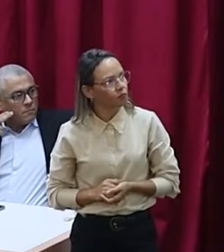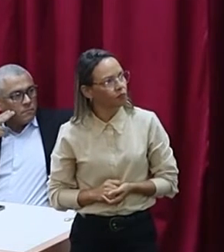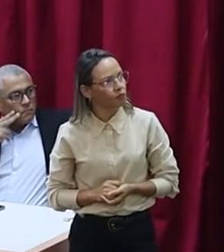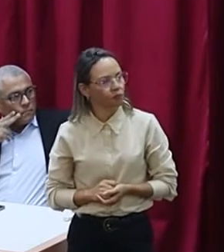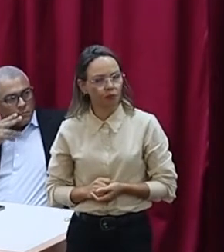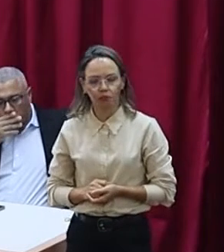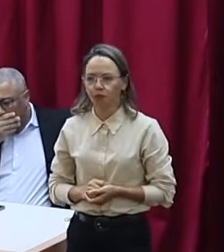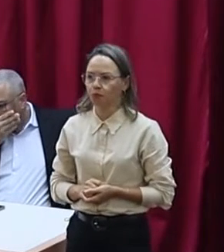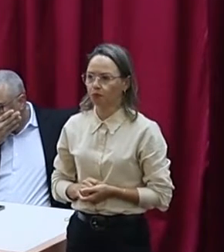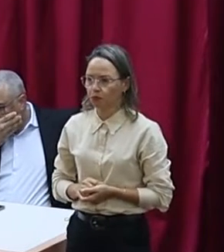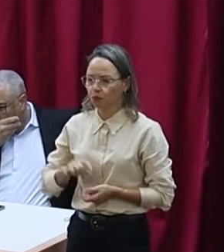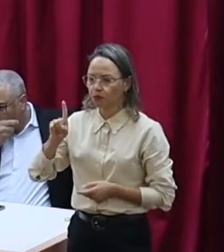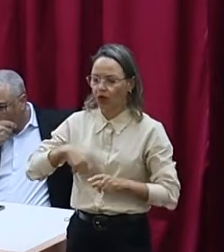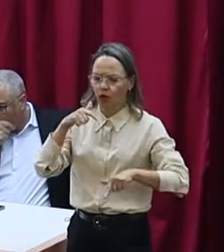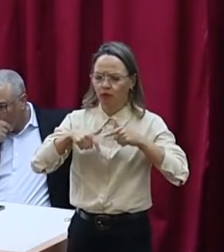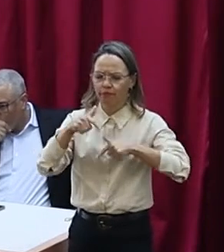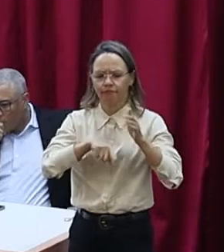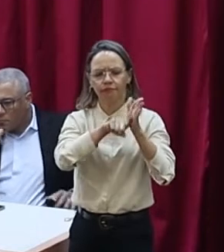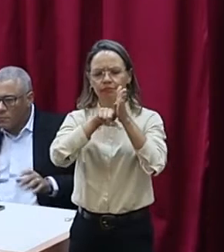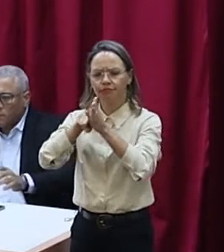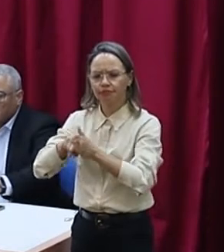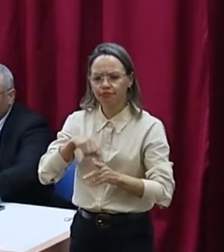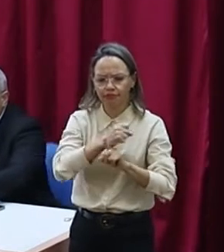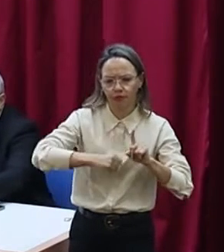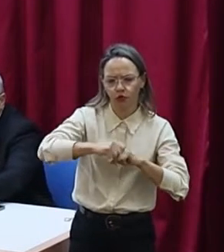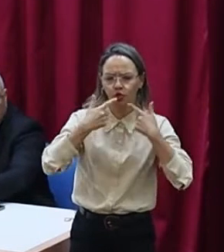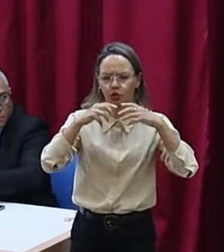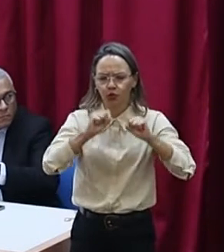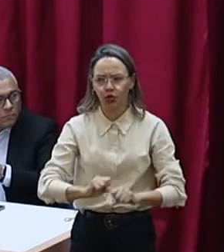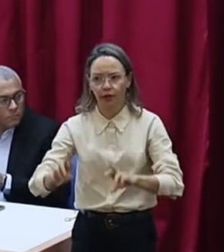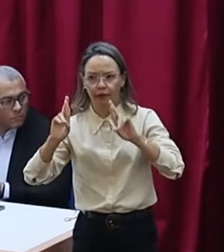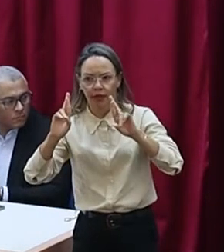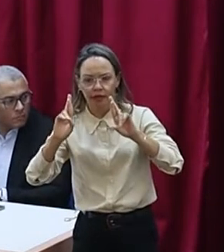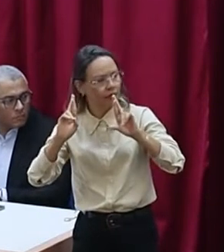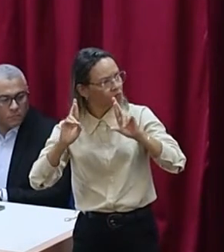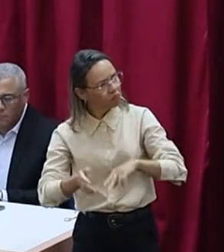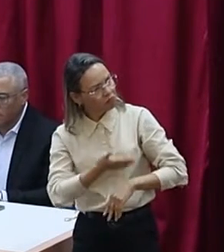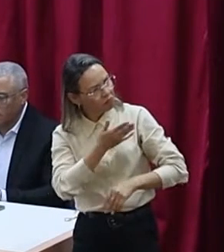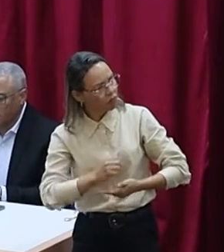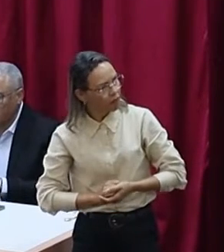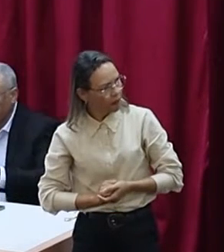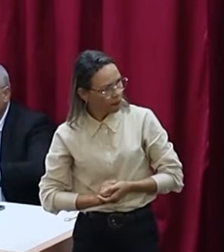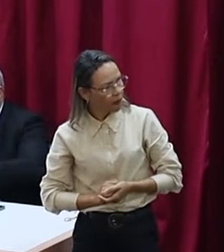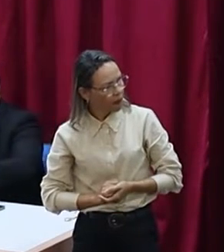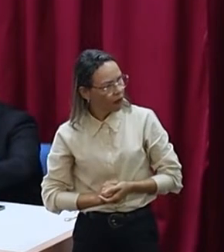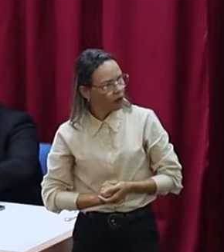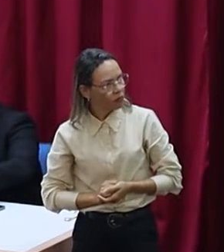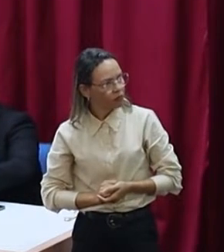que dialoga com a ideia de sociolinguística da esperança. Acho que você pode passar todos os dentro desse slide aí. Pode colocar os